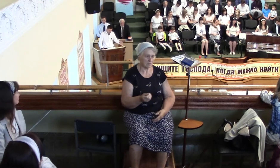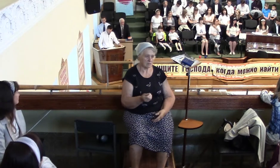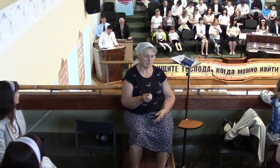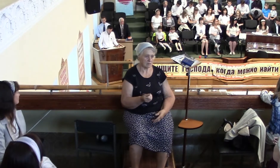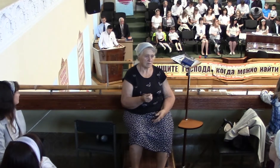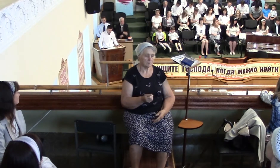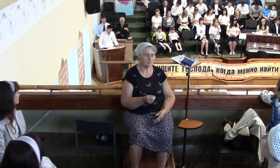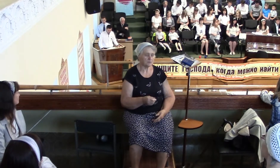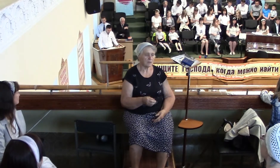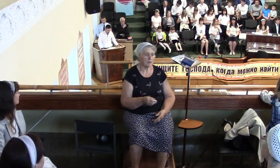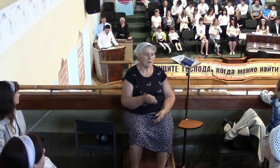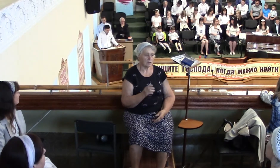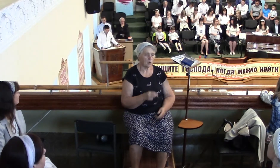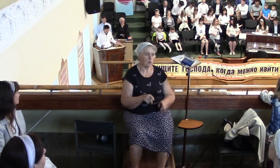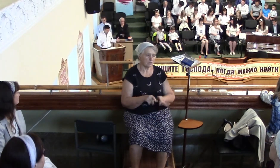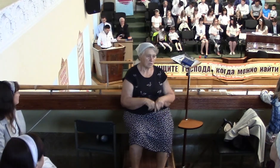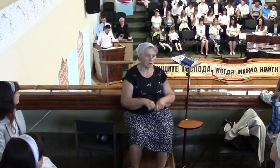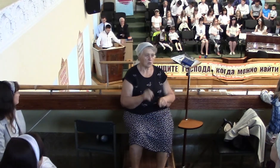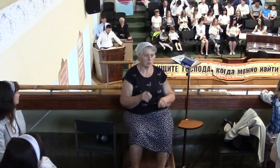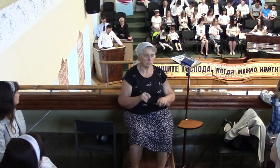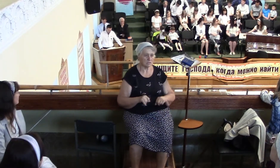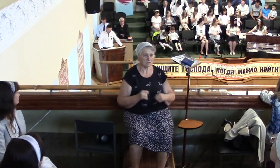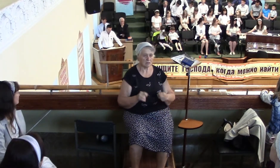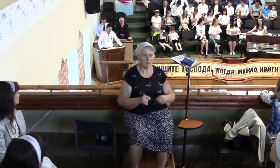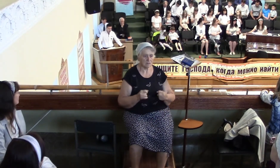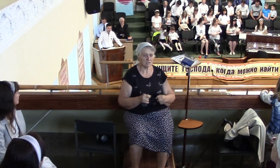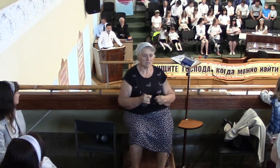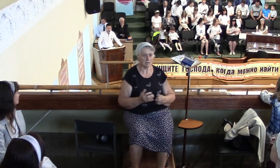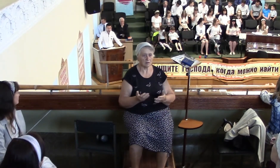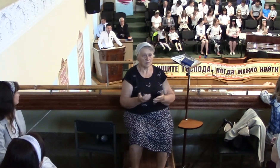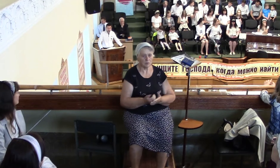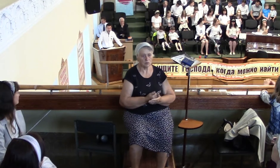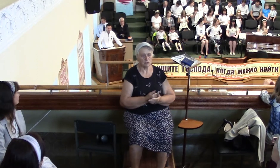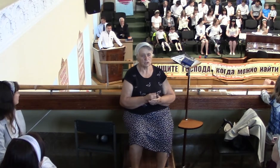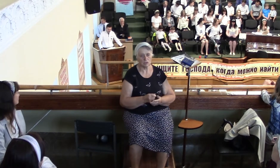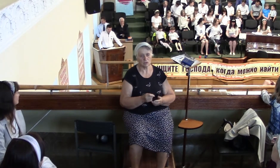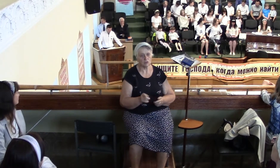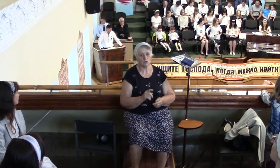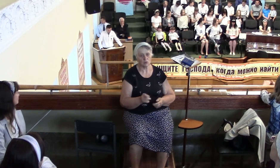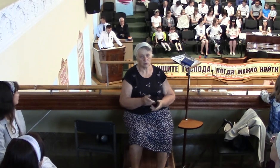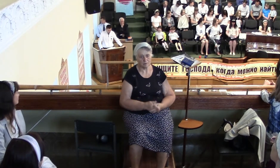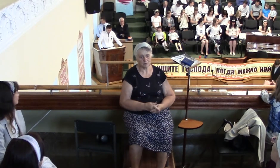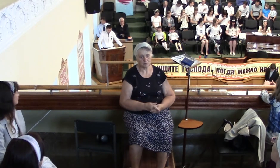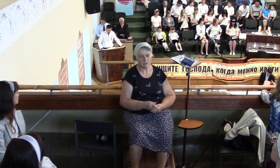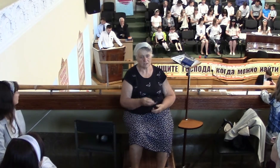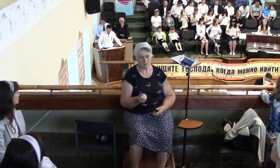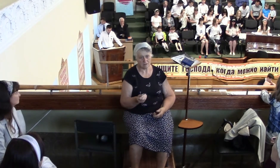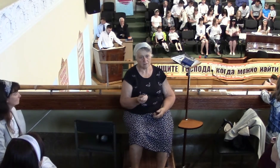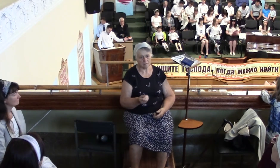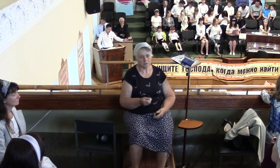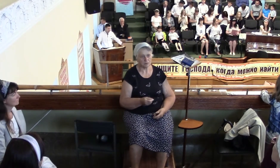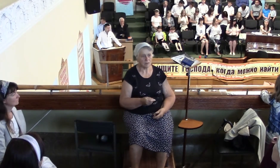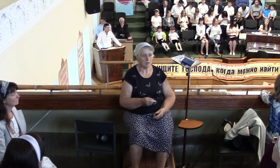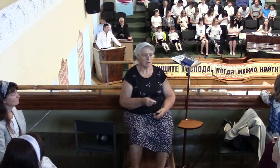что материальное. Но однако же люди пытаются обрести кое-что и за деньги, то, что не